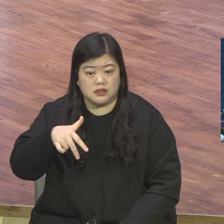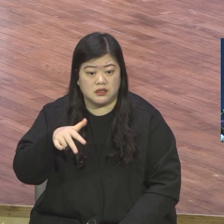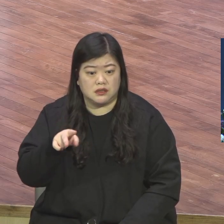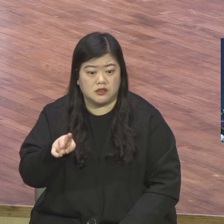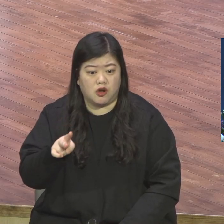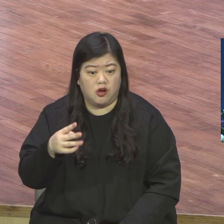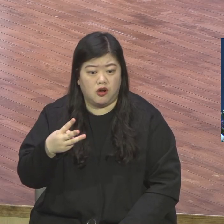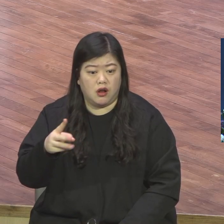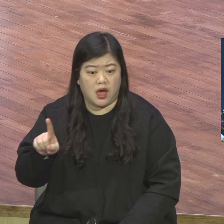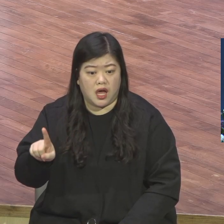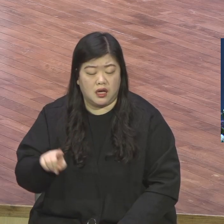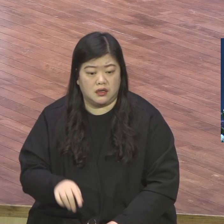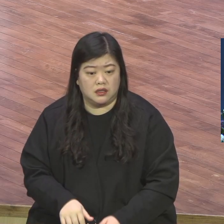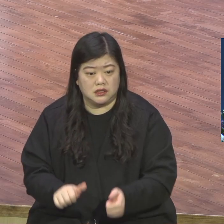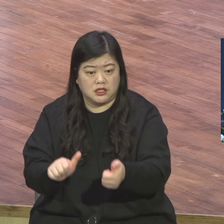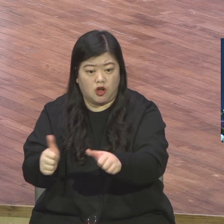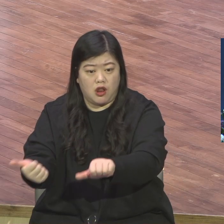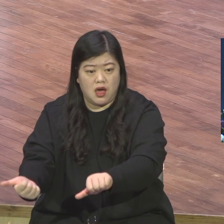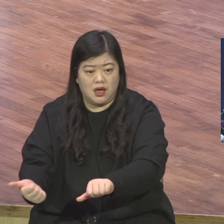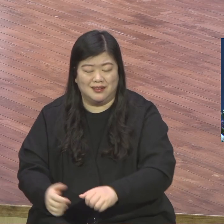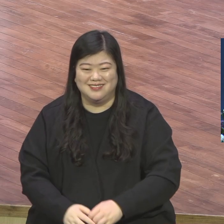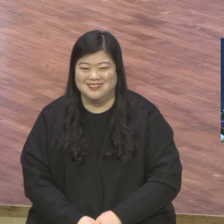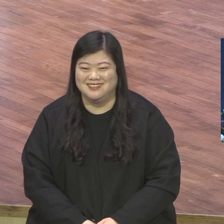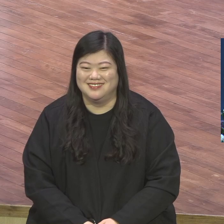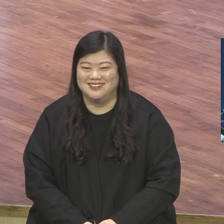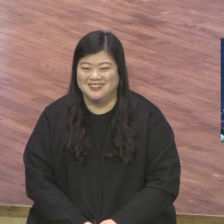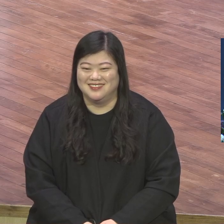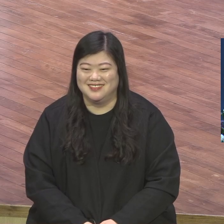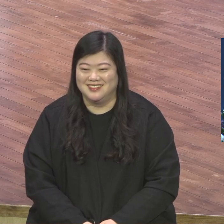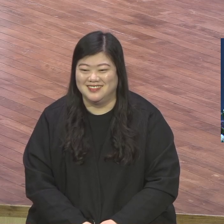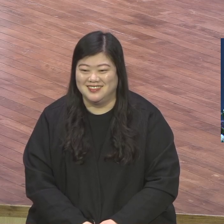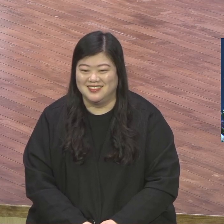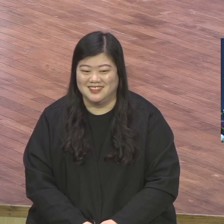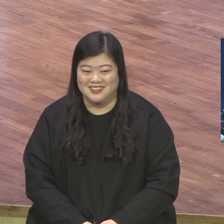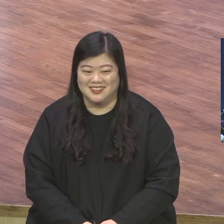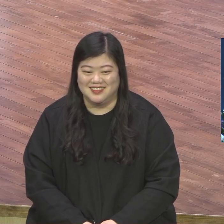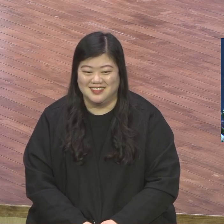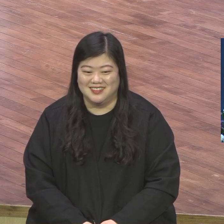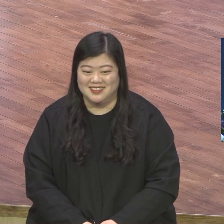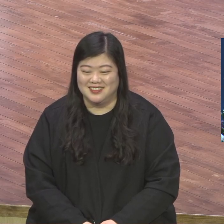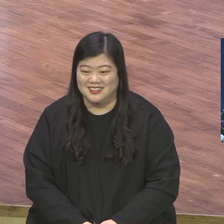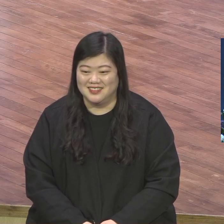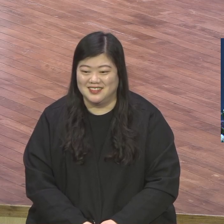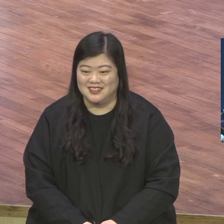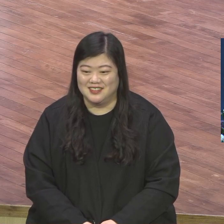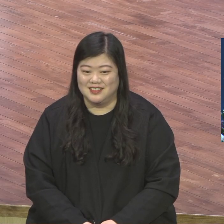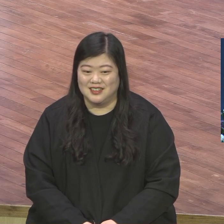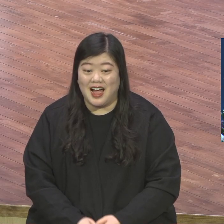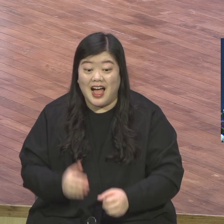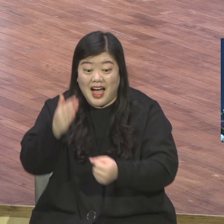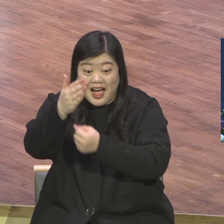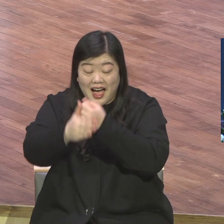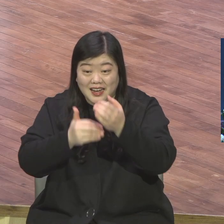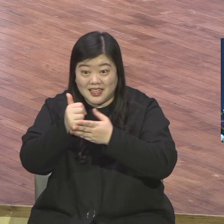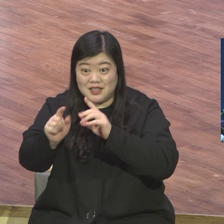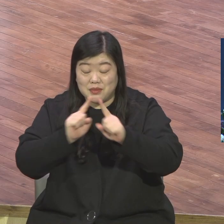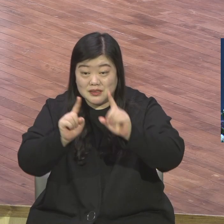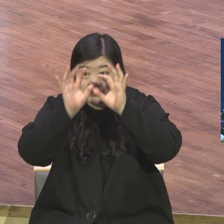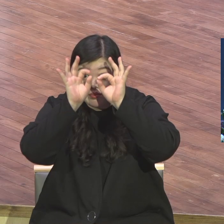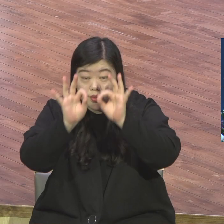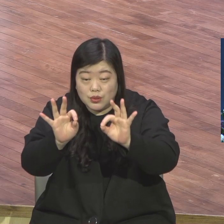이 믿어지는 게요 큰 은혜입니다. 여러분 이 자리에 와서 은혜 받는다. 말씀 은혜 받았다. 큰 은혜요.